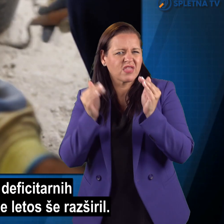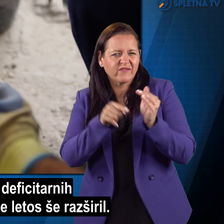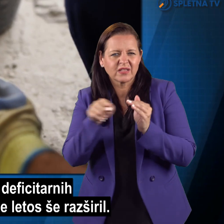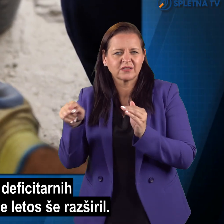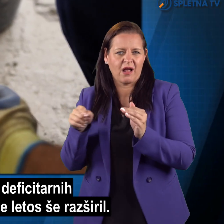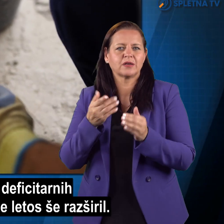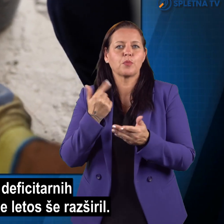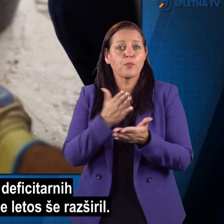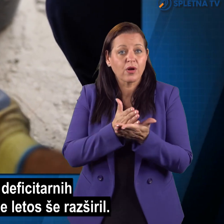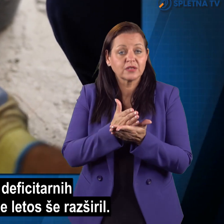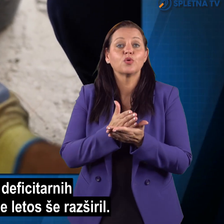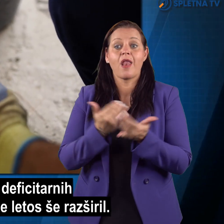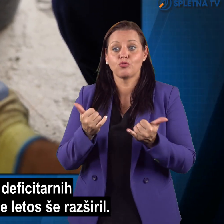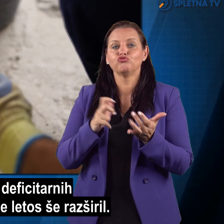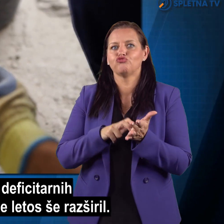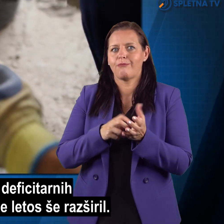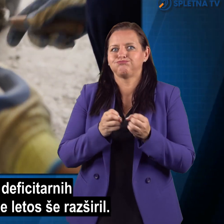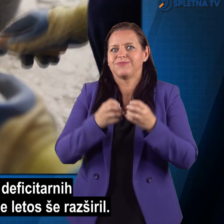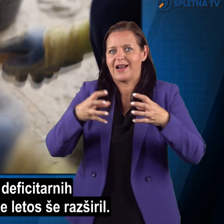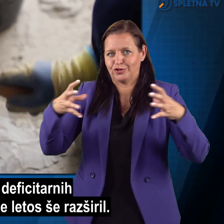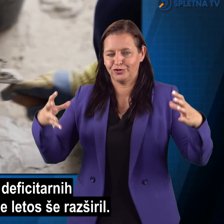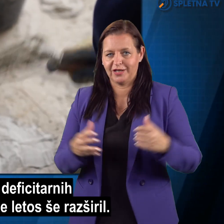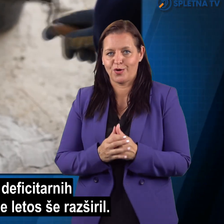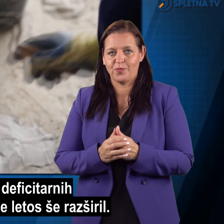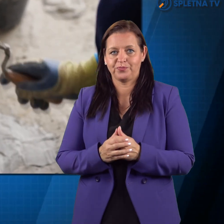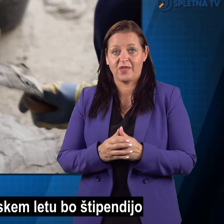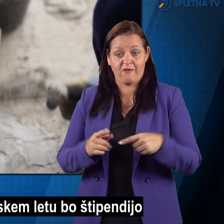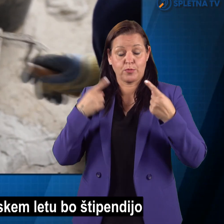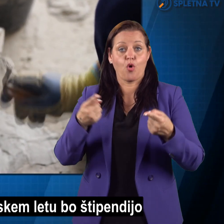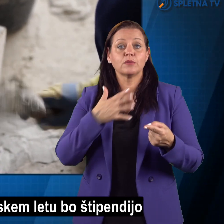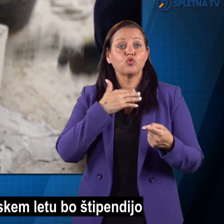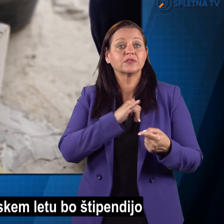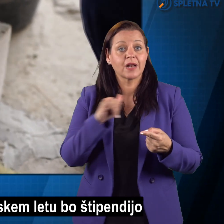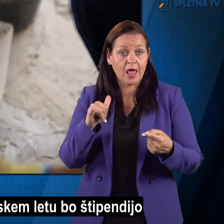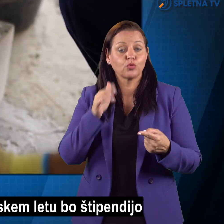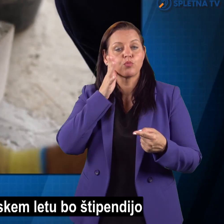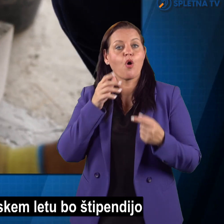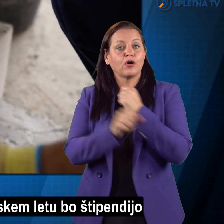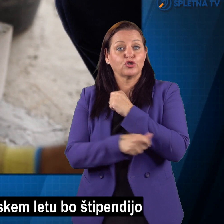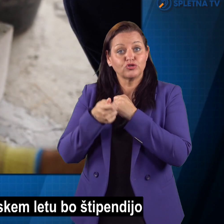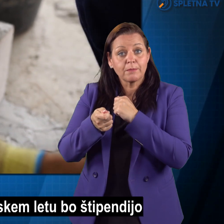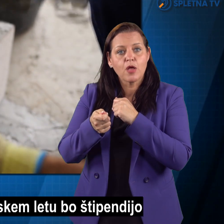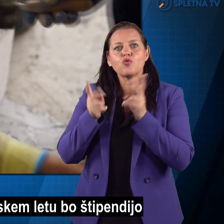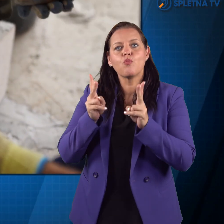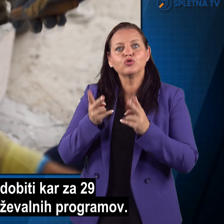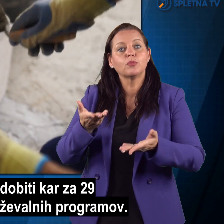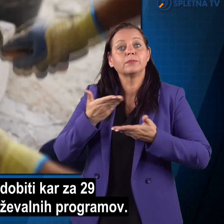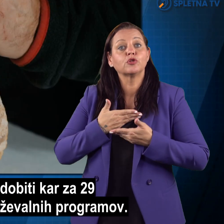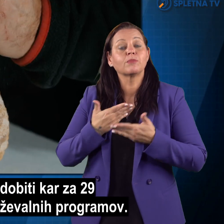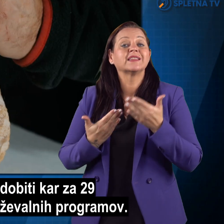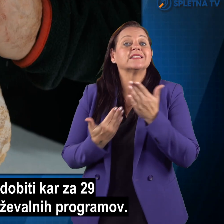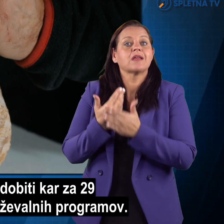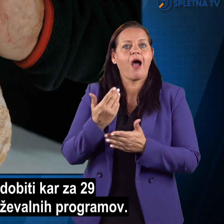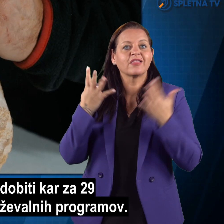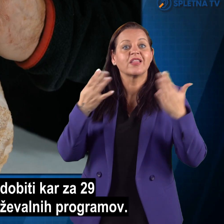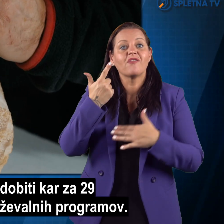Nabor deficitarnih poklicev se je letos še razširil. V prihodnjem šolskem letu bo štipendijo možno pridobiti